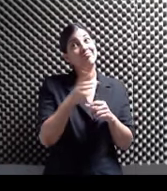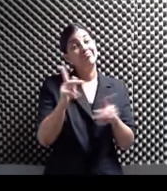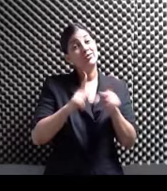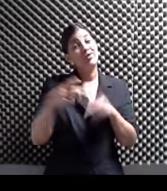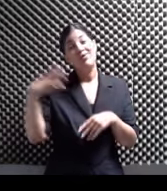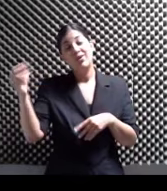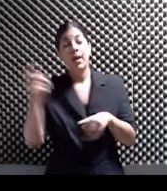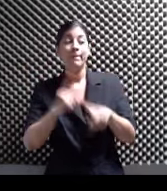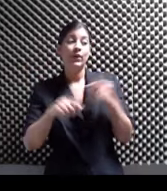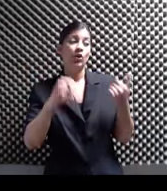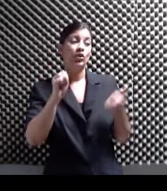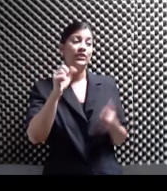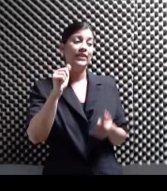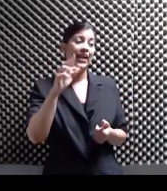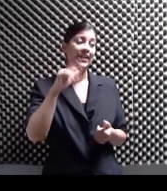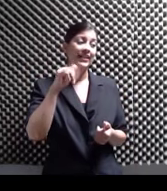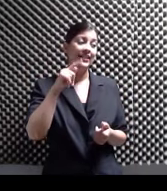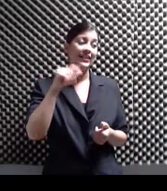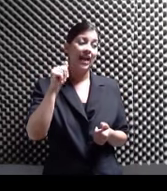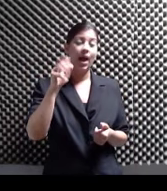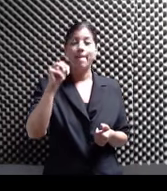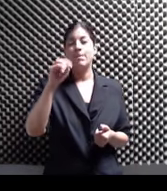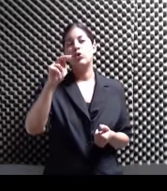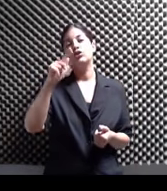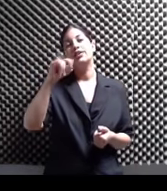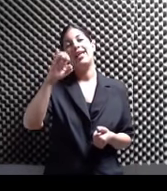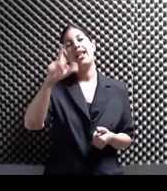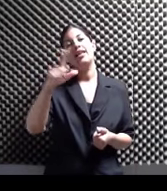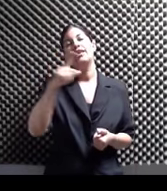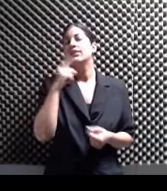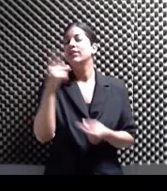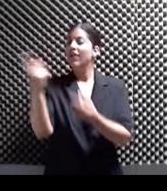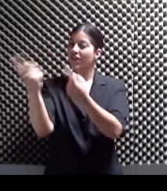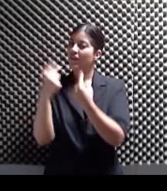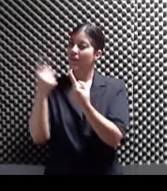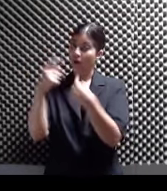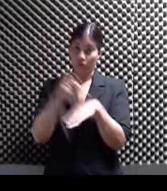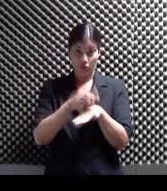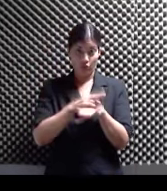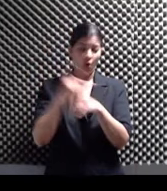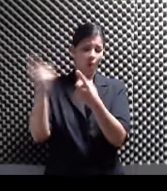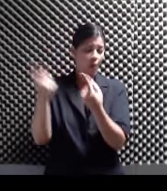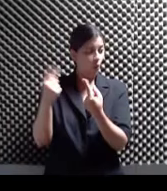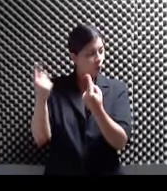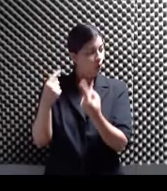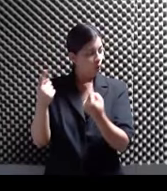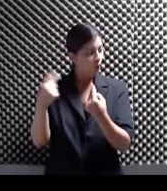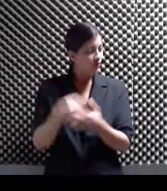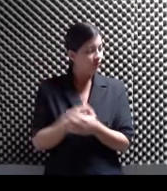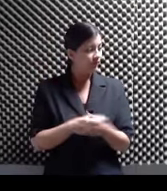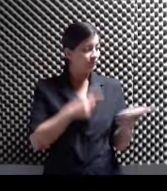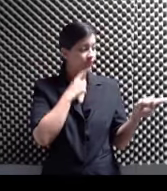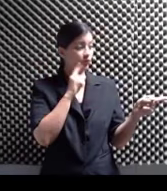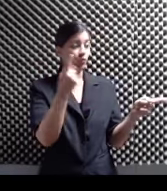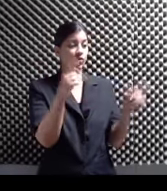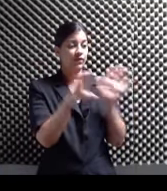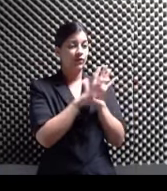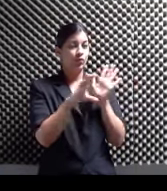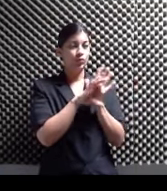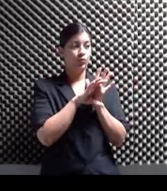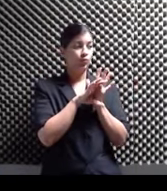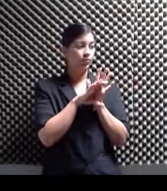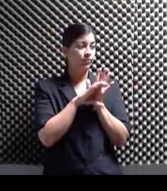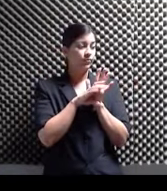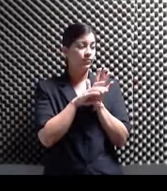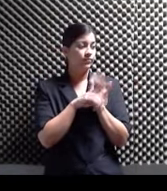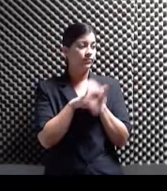caso de Sarita Montiel hay que establecer que Sarita Montiel vino muchas veces a Puerto Rico. De hecho, aquí hay una foto.